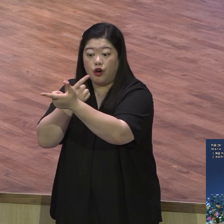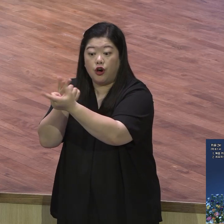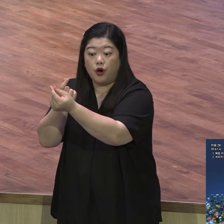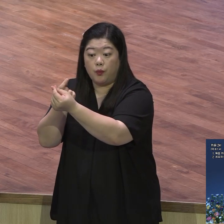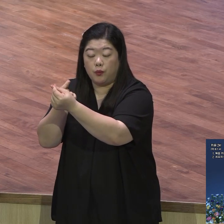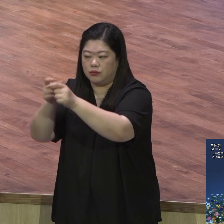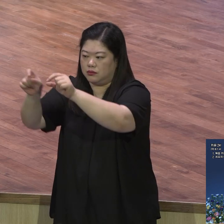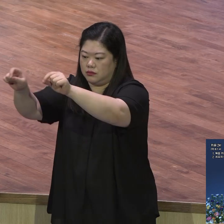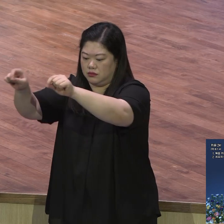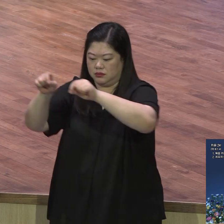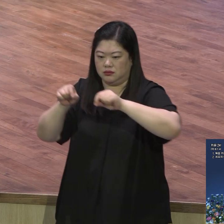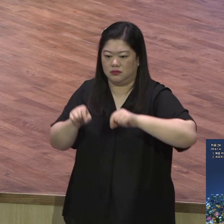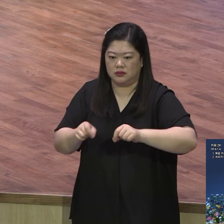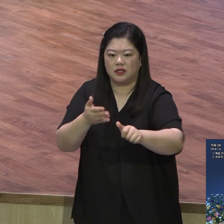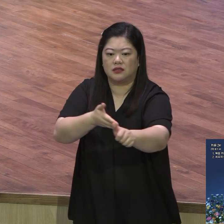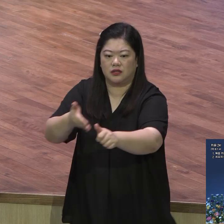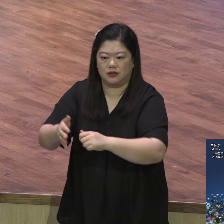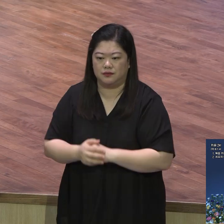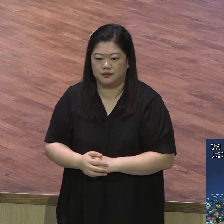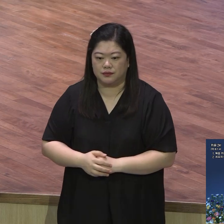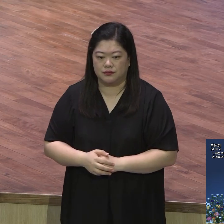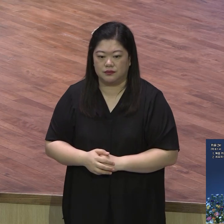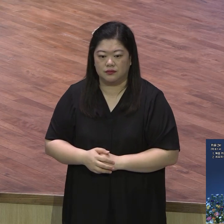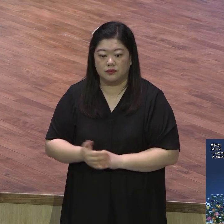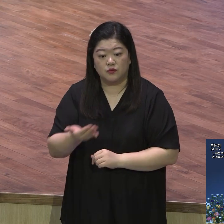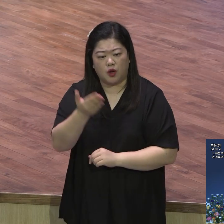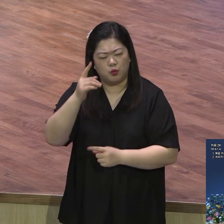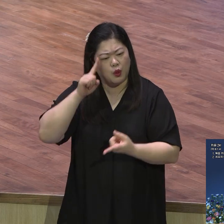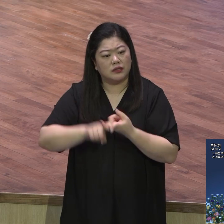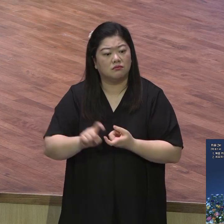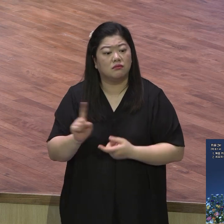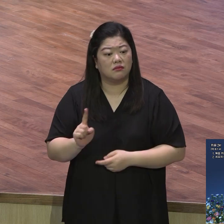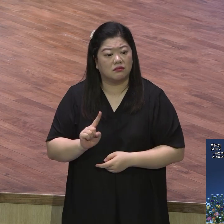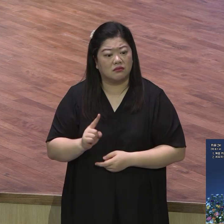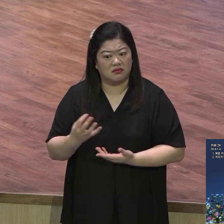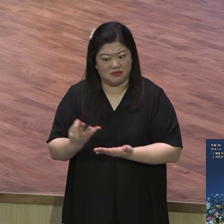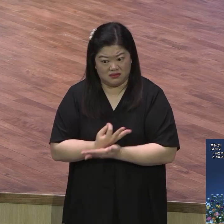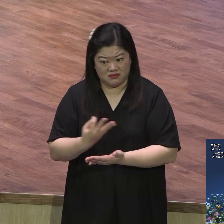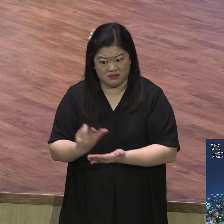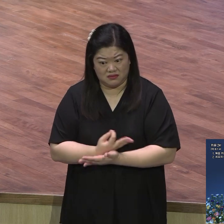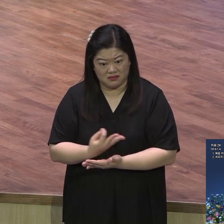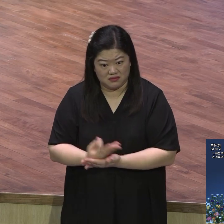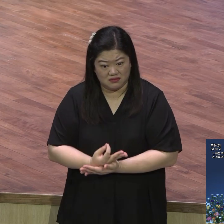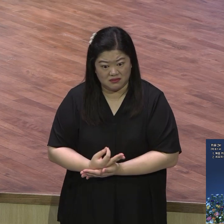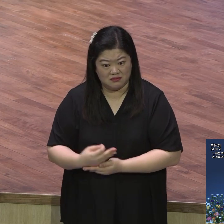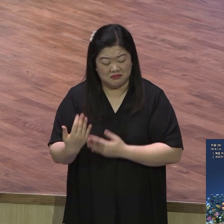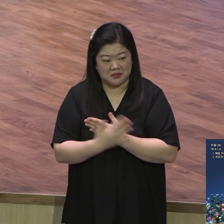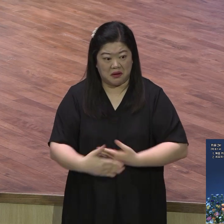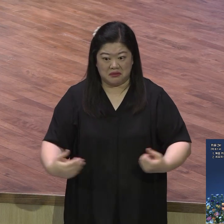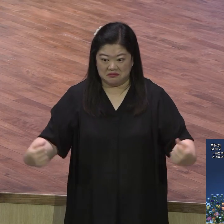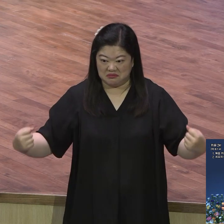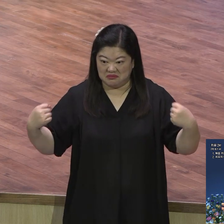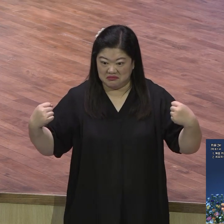돈 벌고 여러분 출시하고 여러분껏 여러분껏 생각하는데 몰입하다 보면 나중에 다